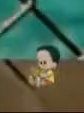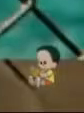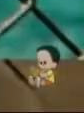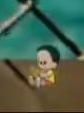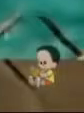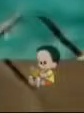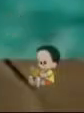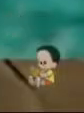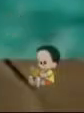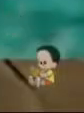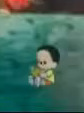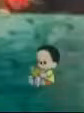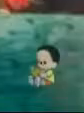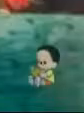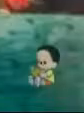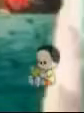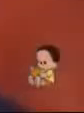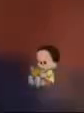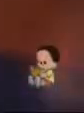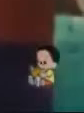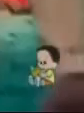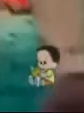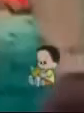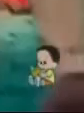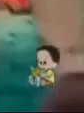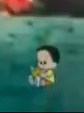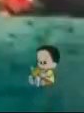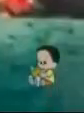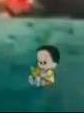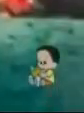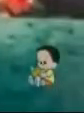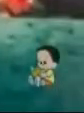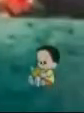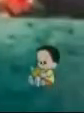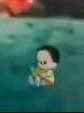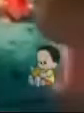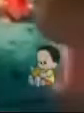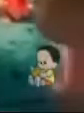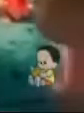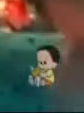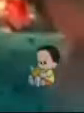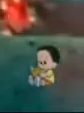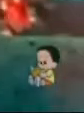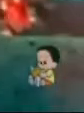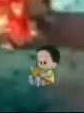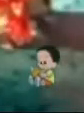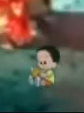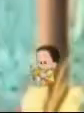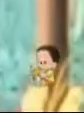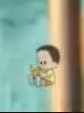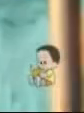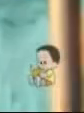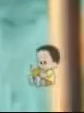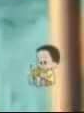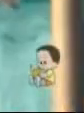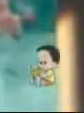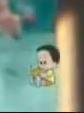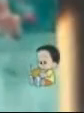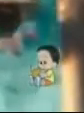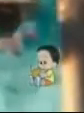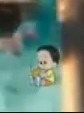A grade está desaparecendo. Todas as crianças se aproximam de Ian e seguem em direção à escola ao lado de Ian. Uma menina